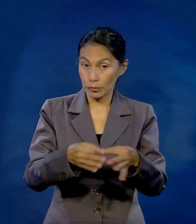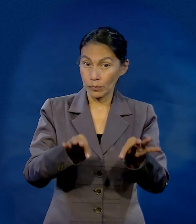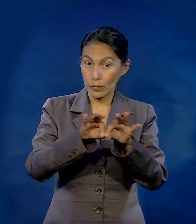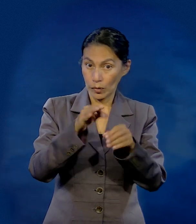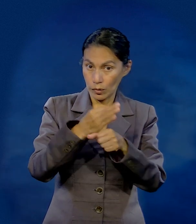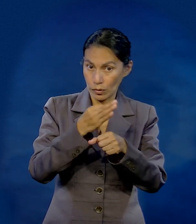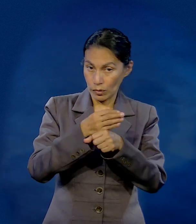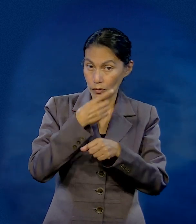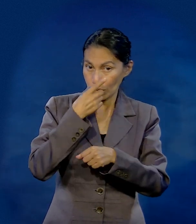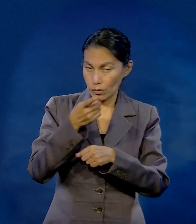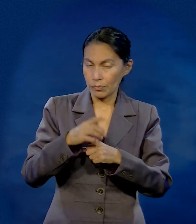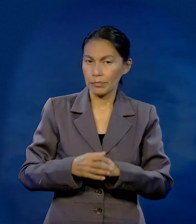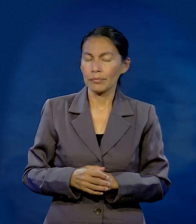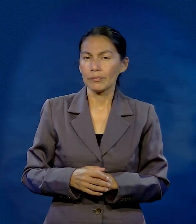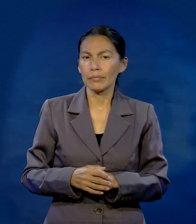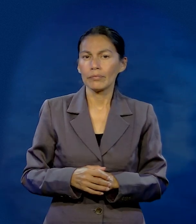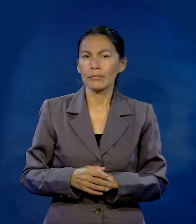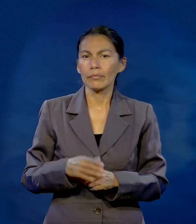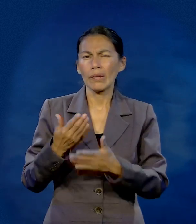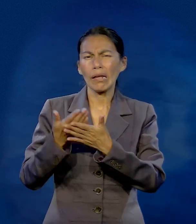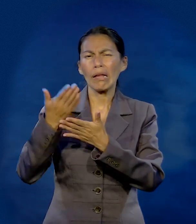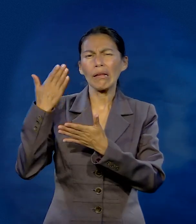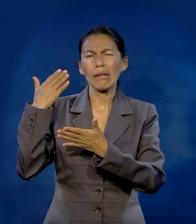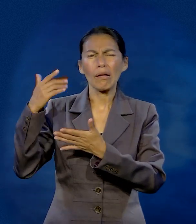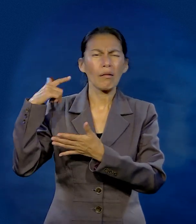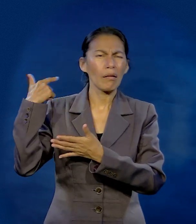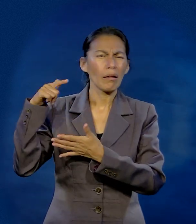déjeme terminar así esta noche